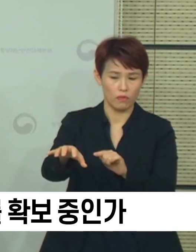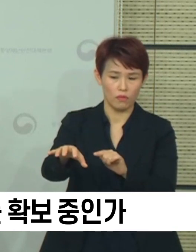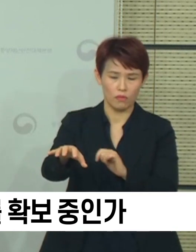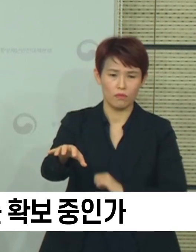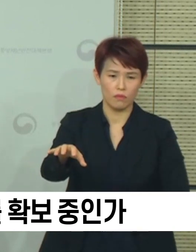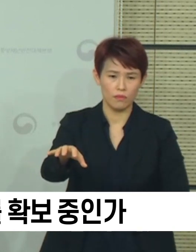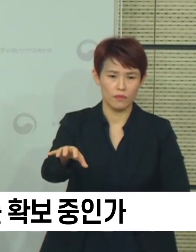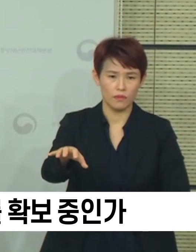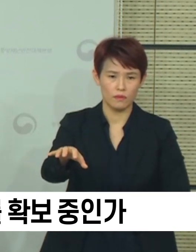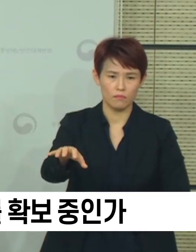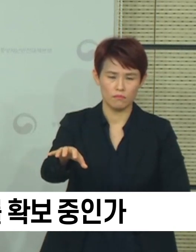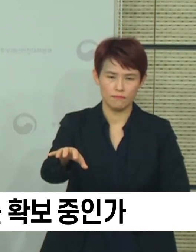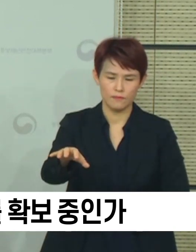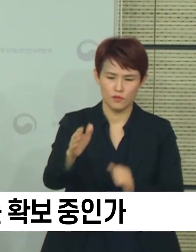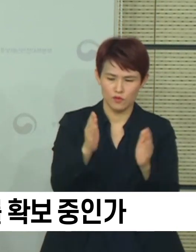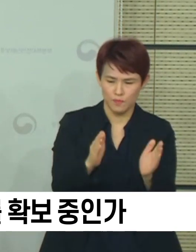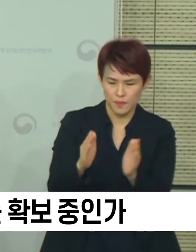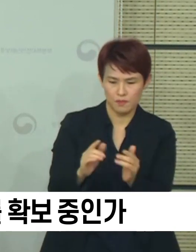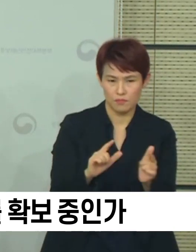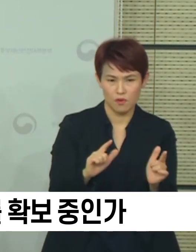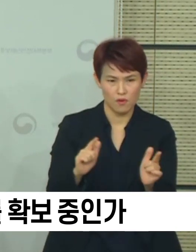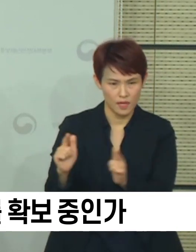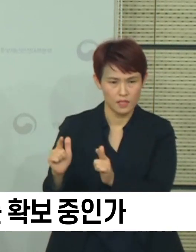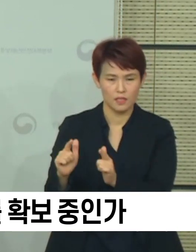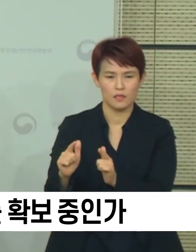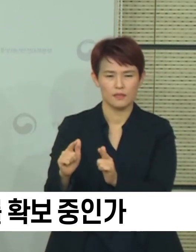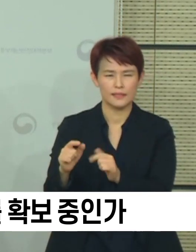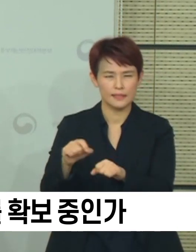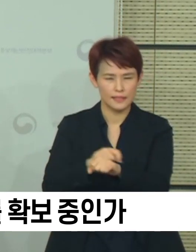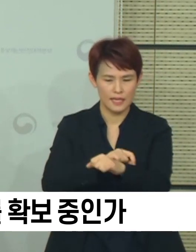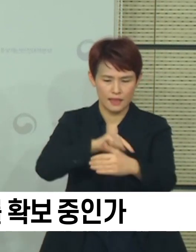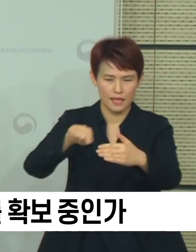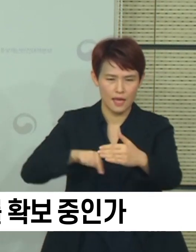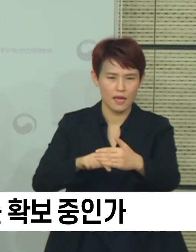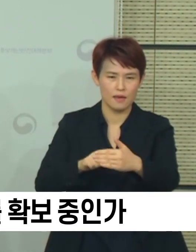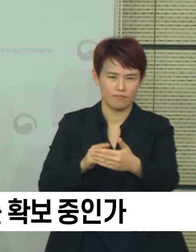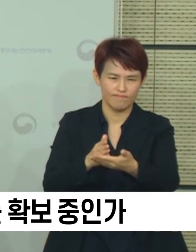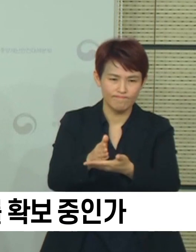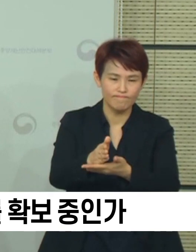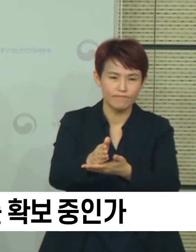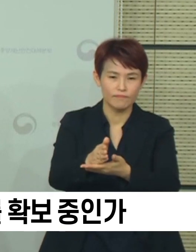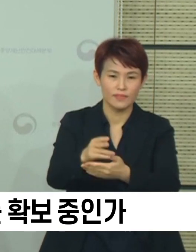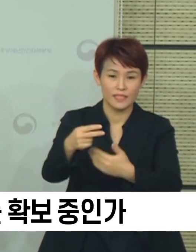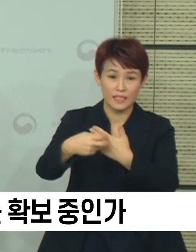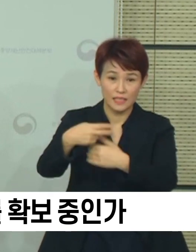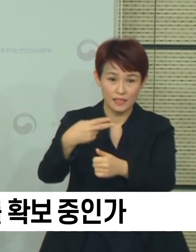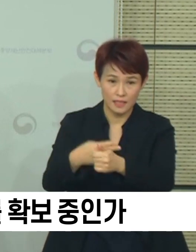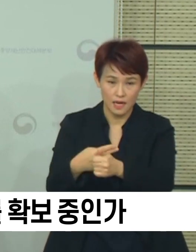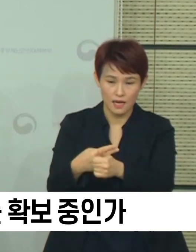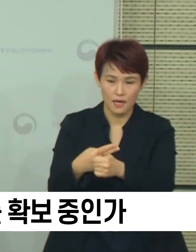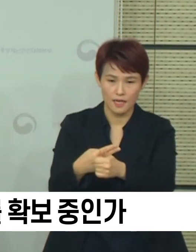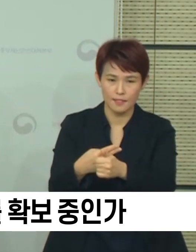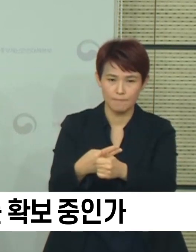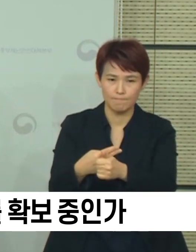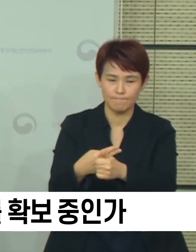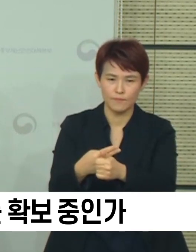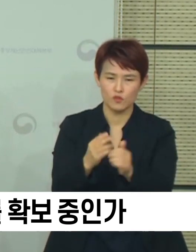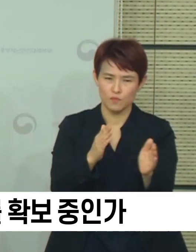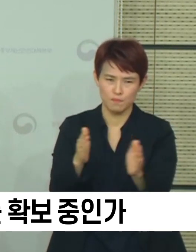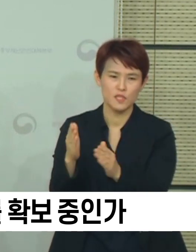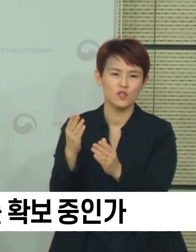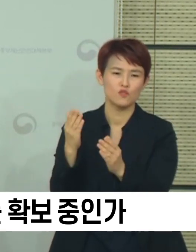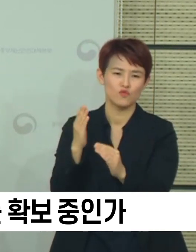정신병원에서 갖춰야 되는 인력, 특히 내과 인력에 대해서 확보는 진행을 하고 있습니다. 일부는